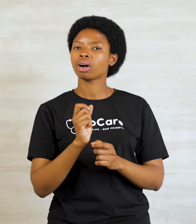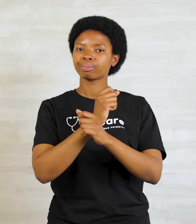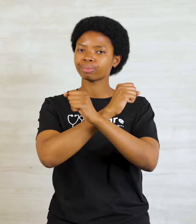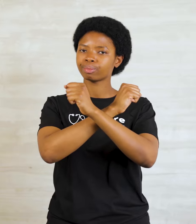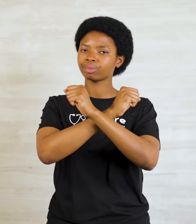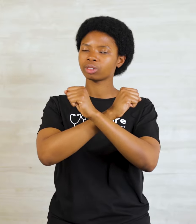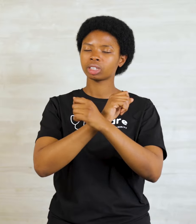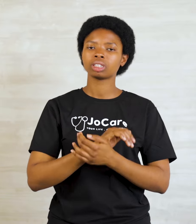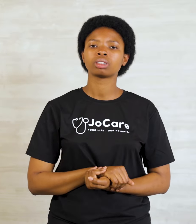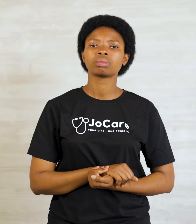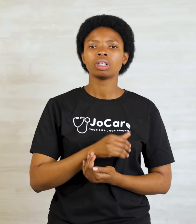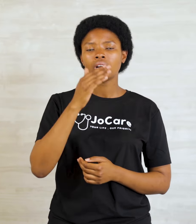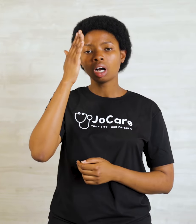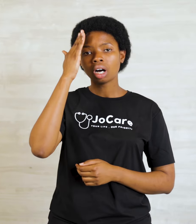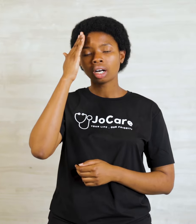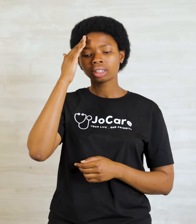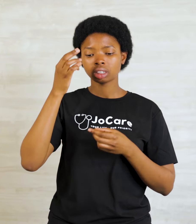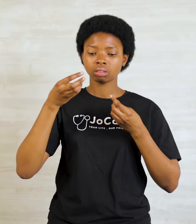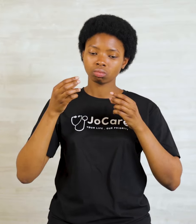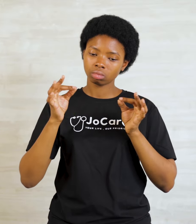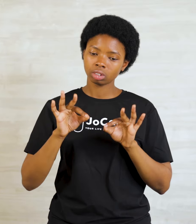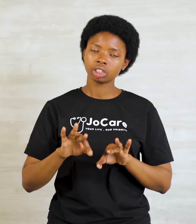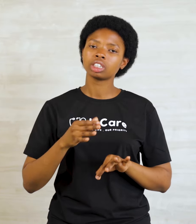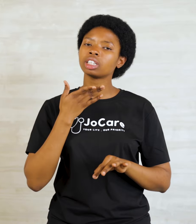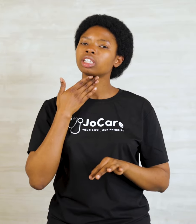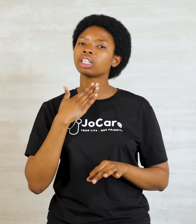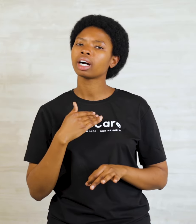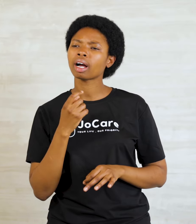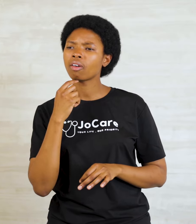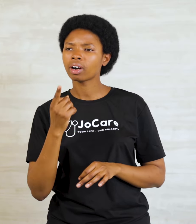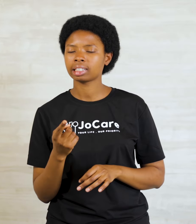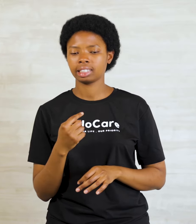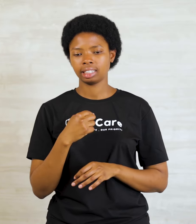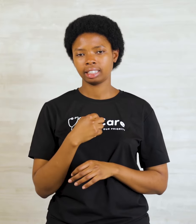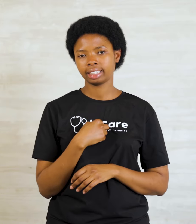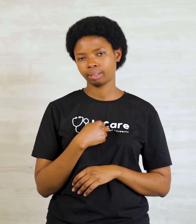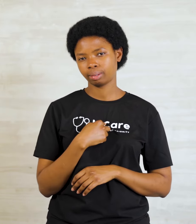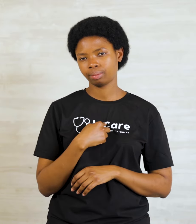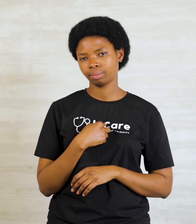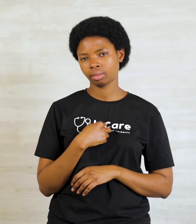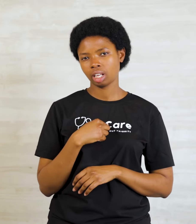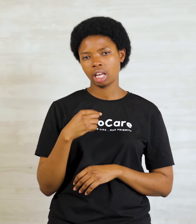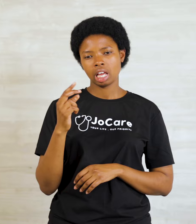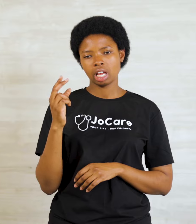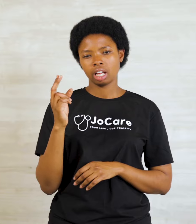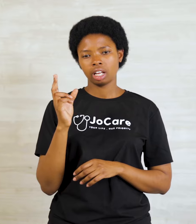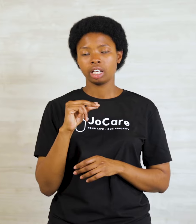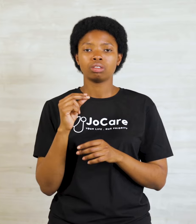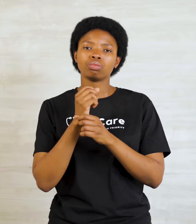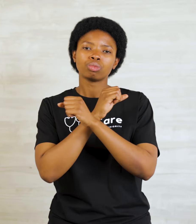sibyo azi icyo ashaka aravuga ati ntago sibyo kwifata